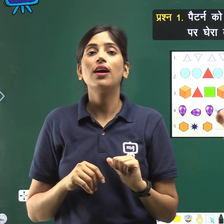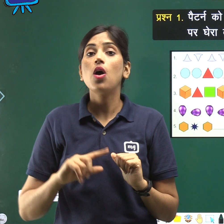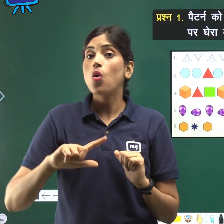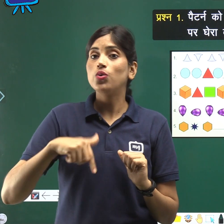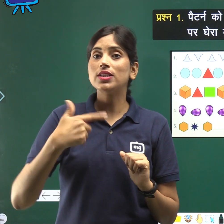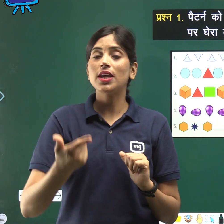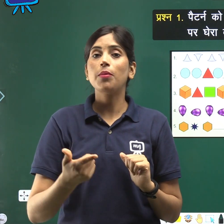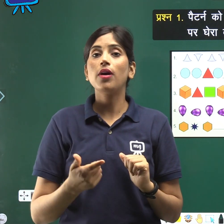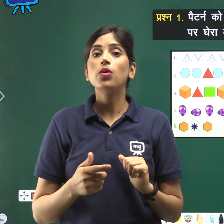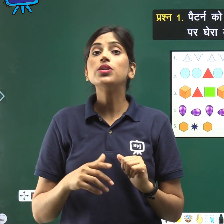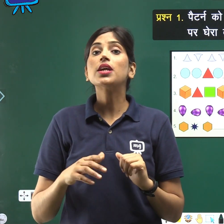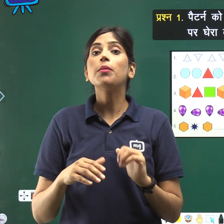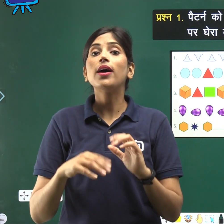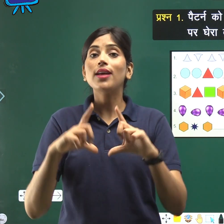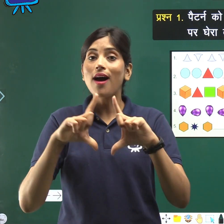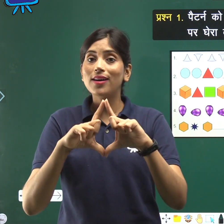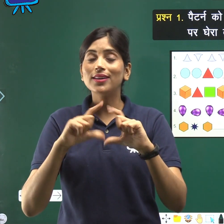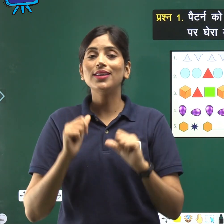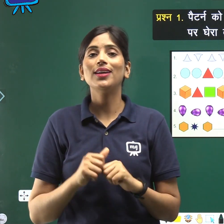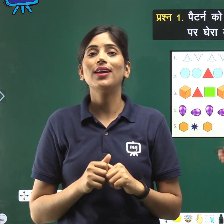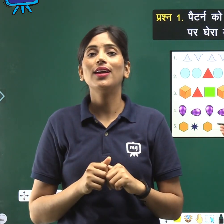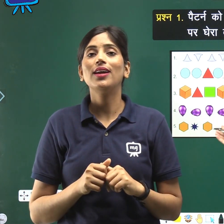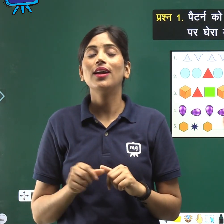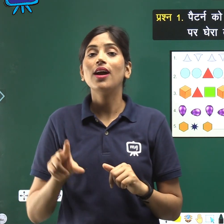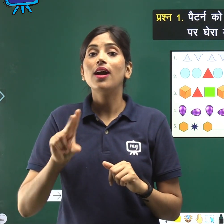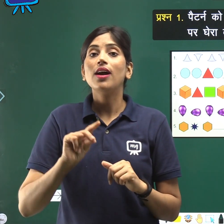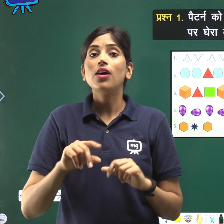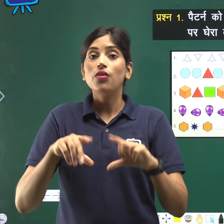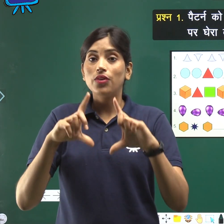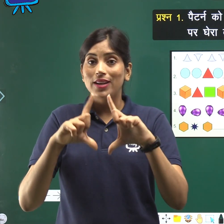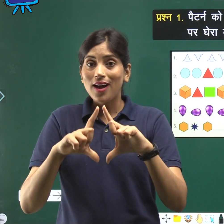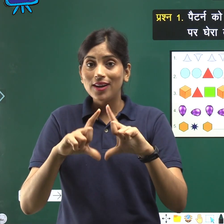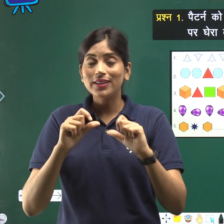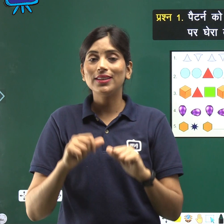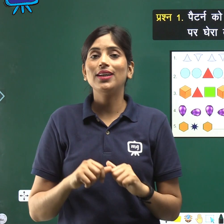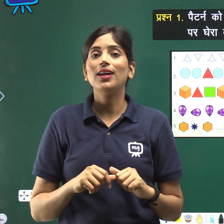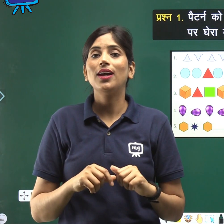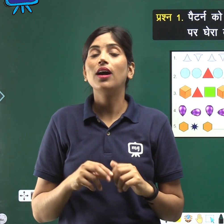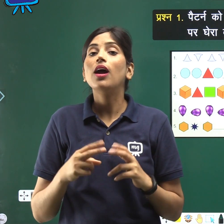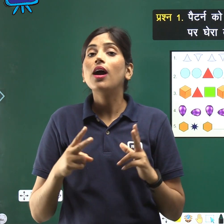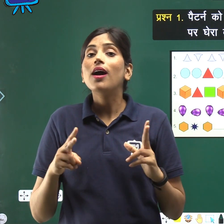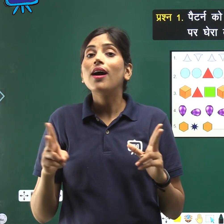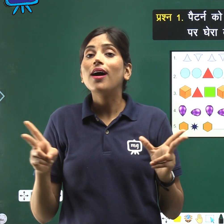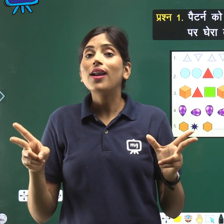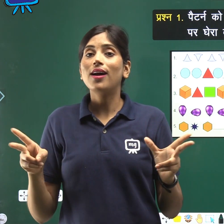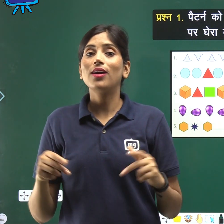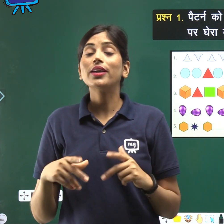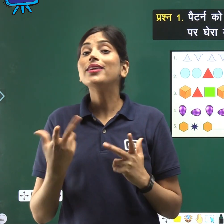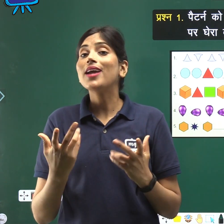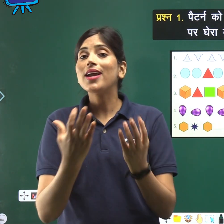उसके बाद दूसरी आकृति, फिर ये आकृति, उसके बाद क्या आएगा